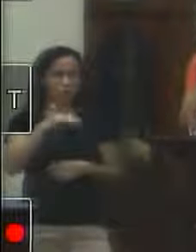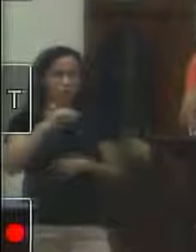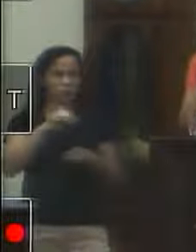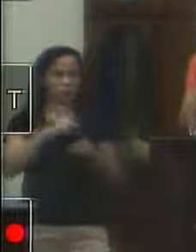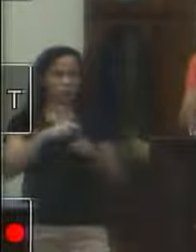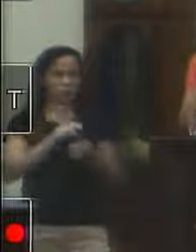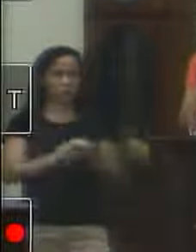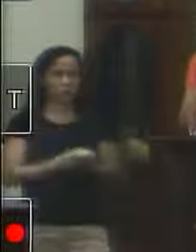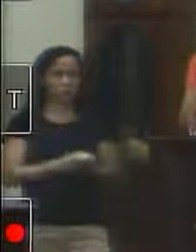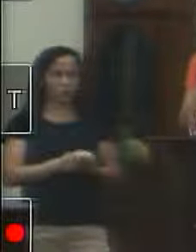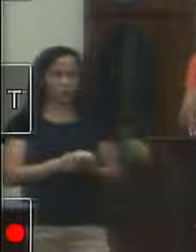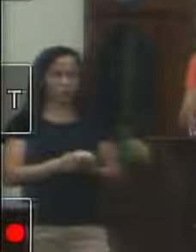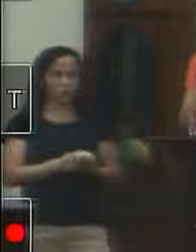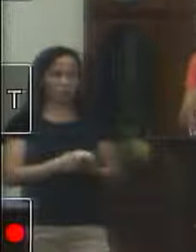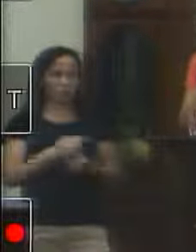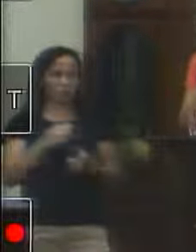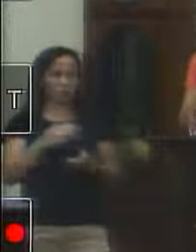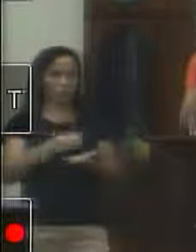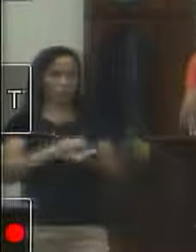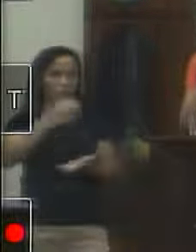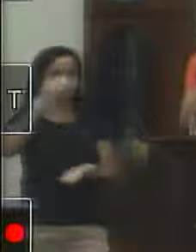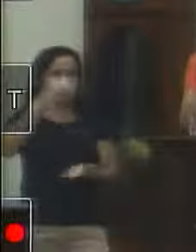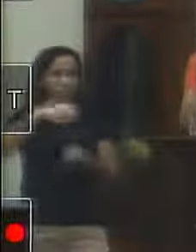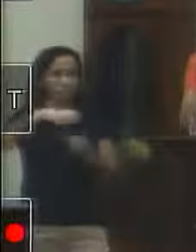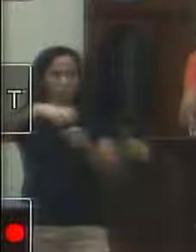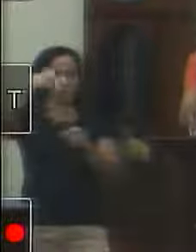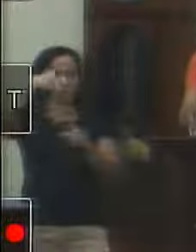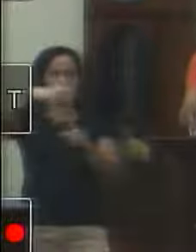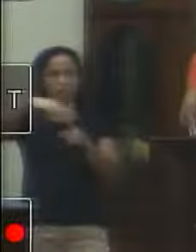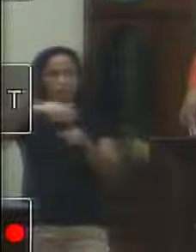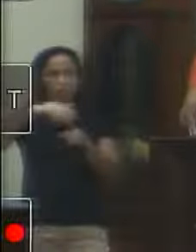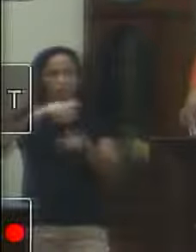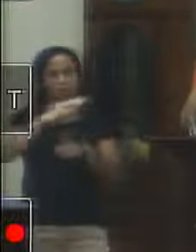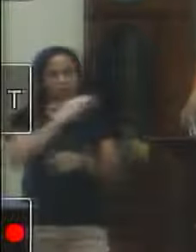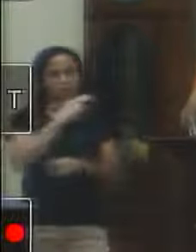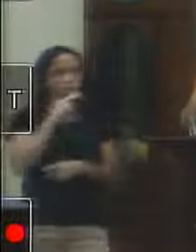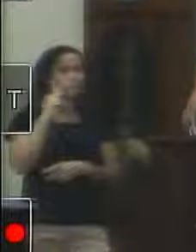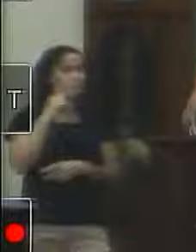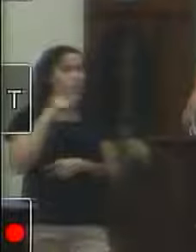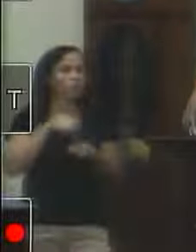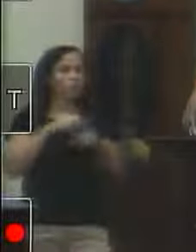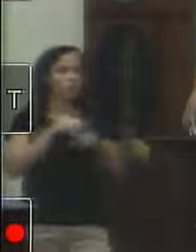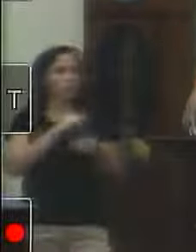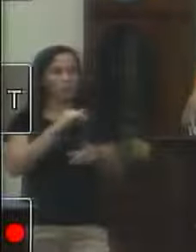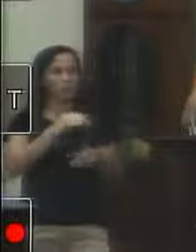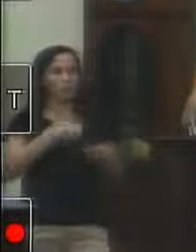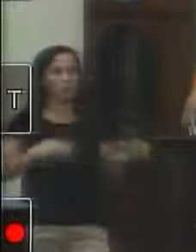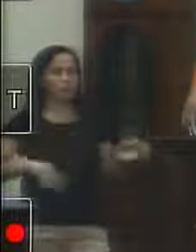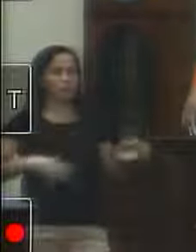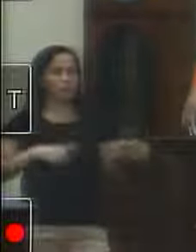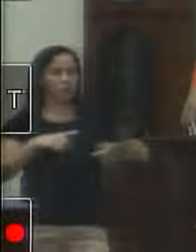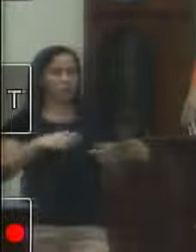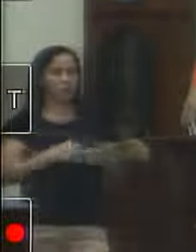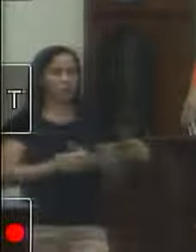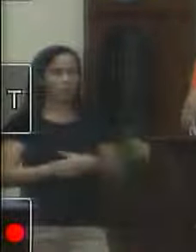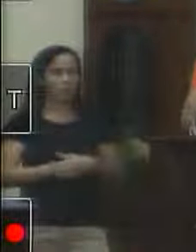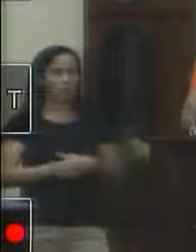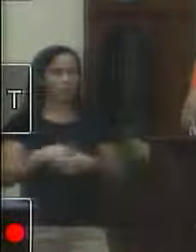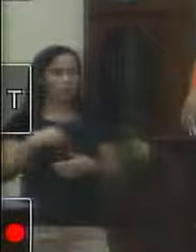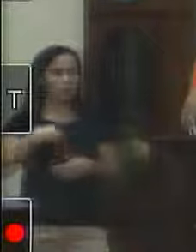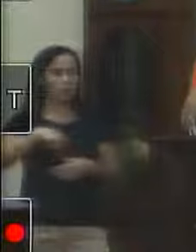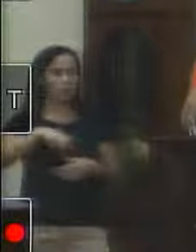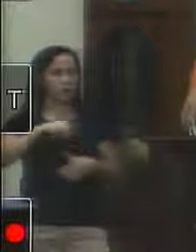vendendo as garrafas de cerveja, se no distrito de Conservatória, eu mesma vi,